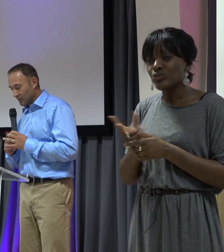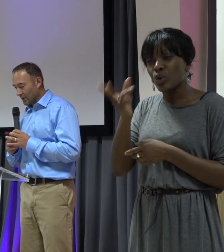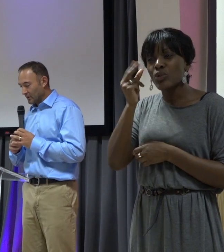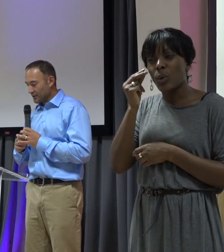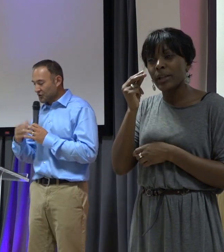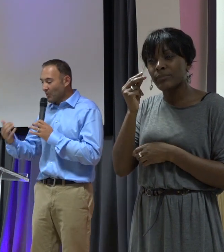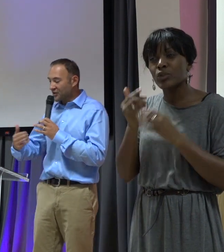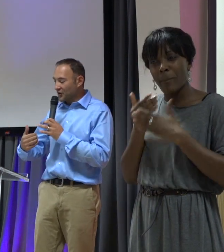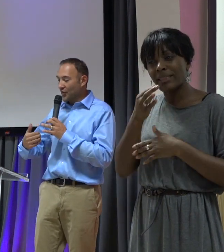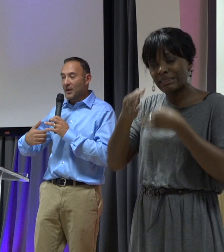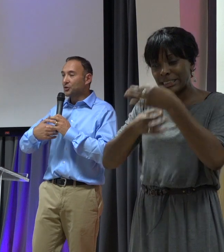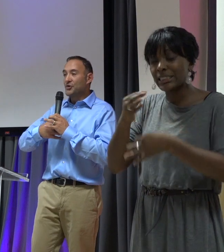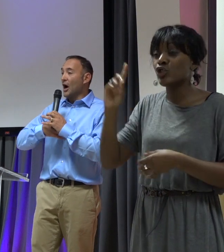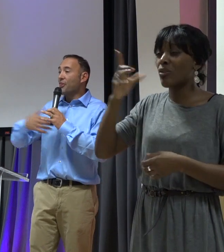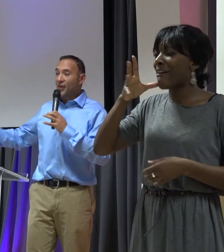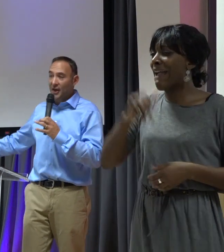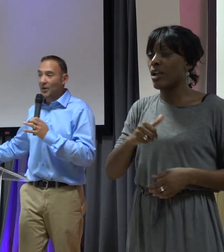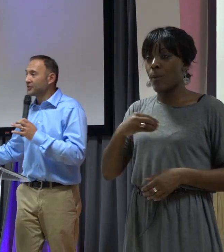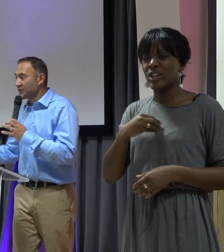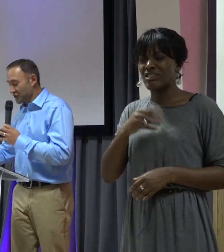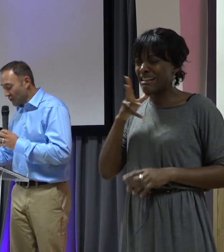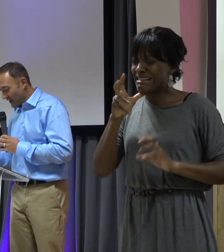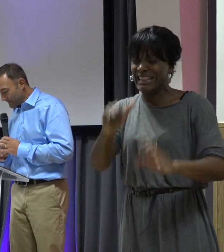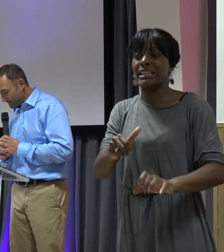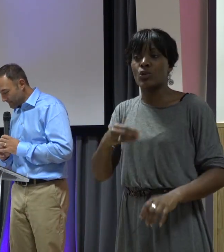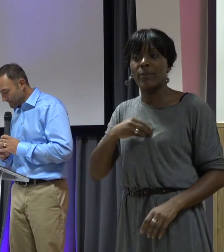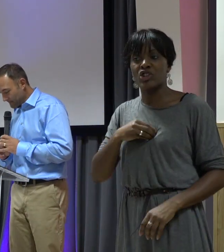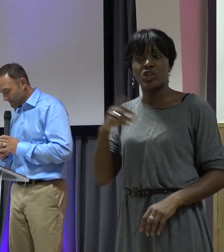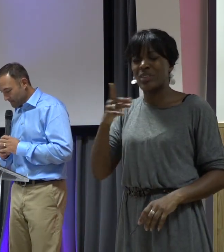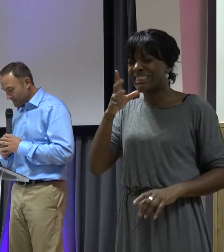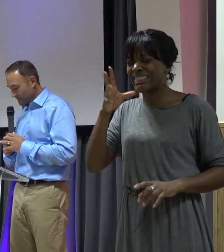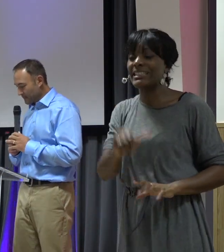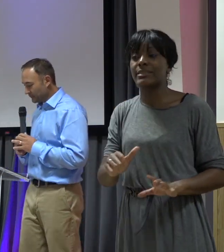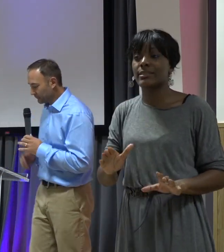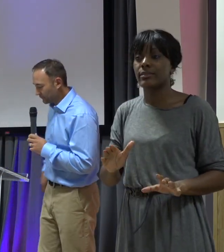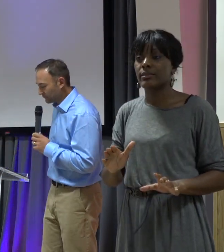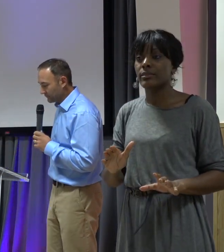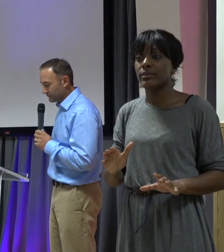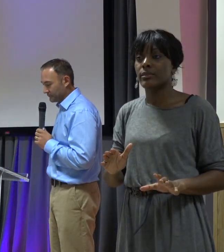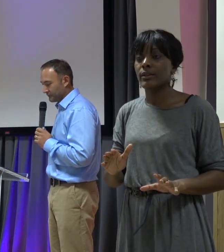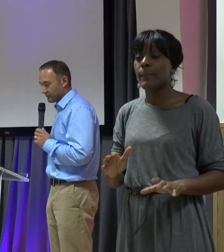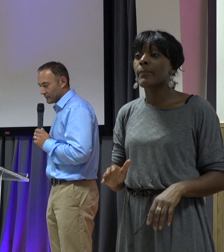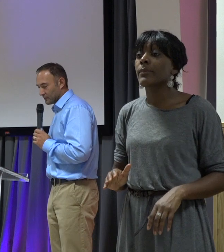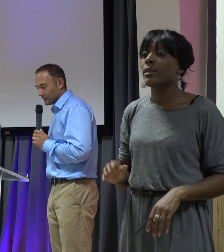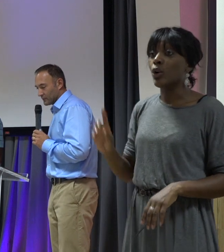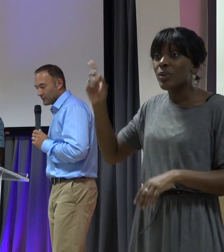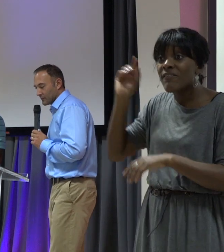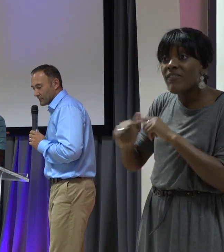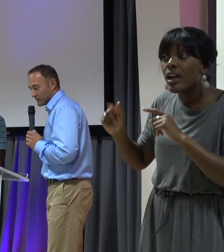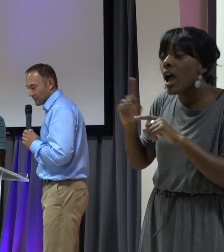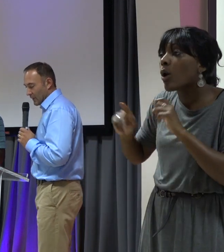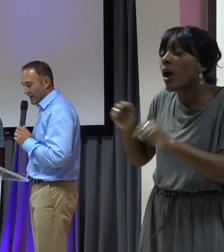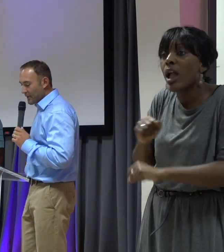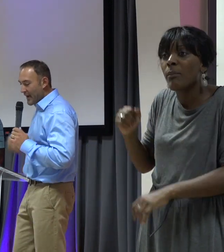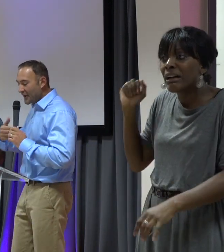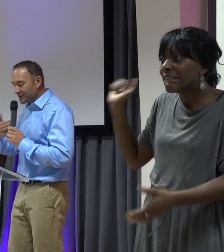le péché, so much so that he will do the unthinkable to destroy it. Jusqu'au point qu'il ferait des choses que nous, on ne pourrait pas penser pour